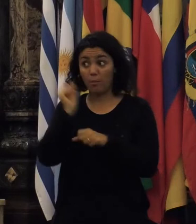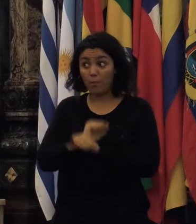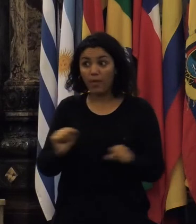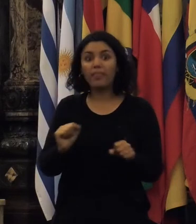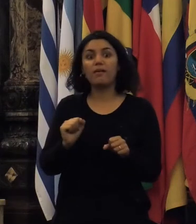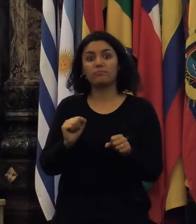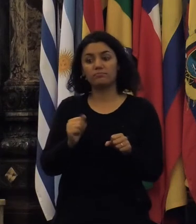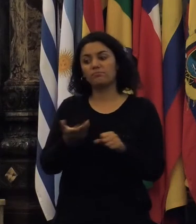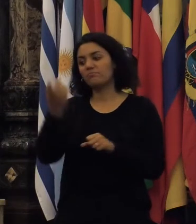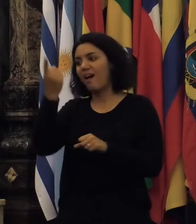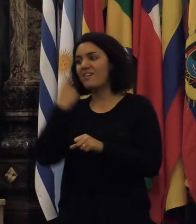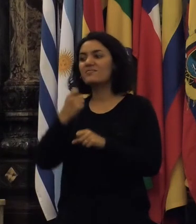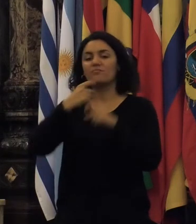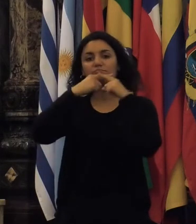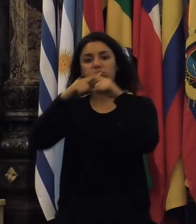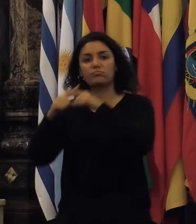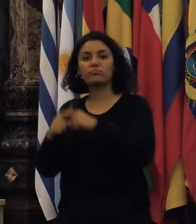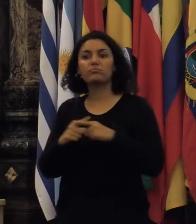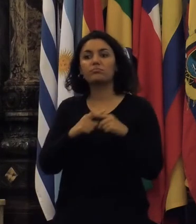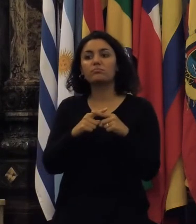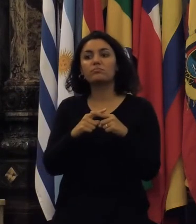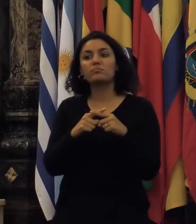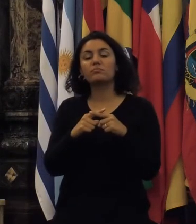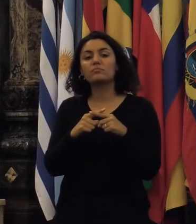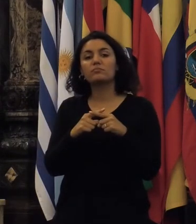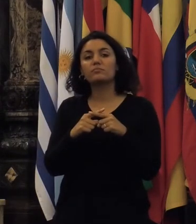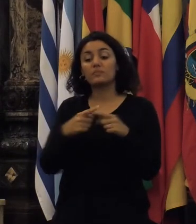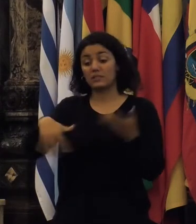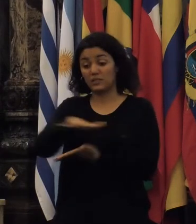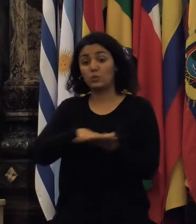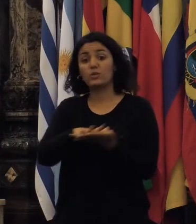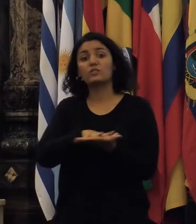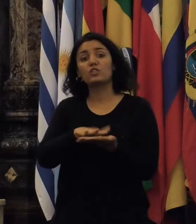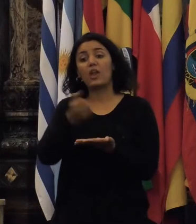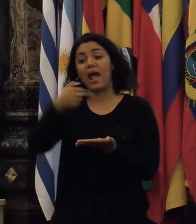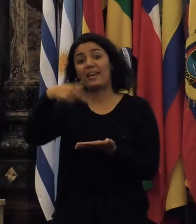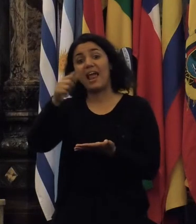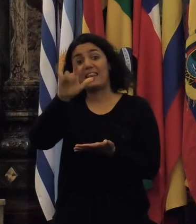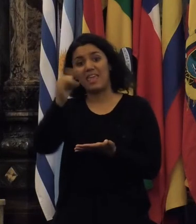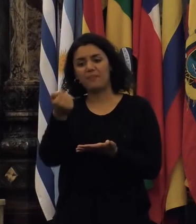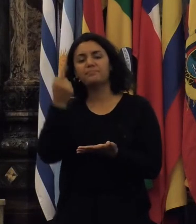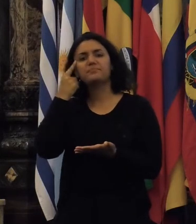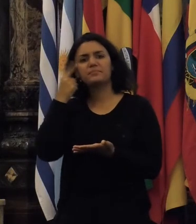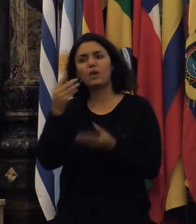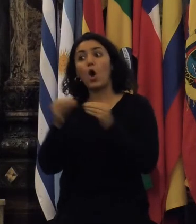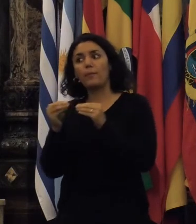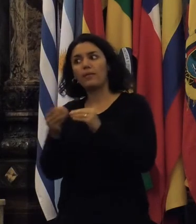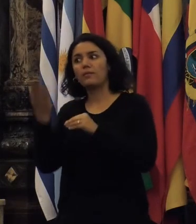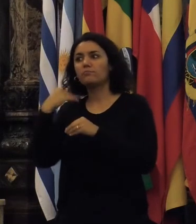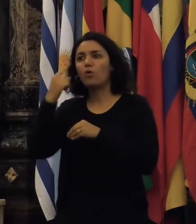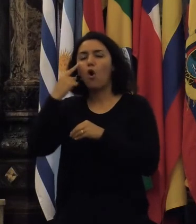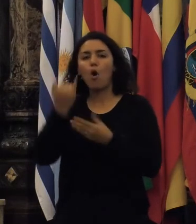estábamos conversando justamente un caso con Analia Wald, ¿no?, a partir de poder pensar qué sucede en los servicios de